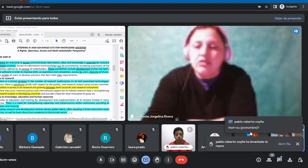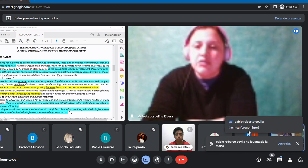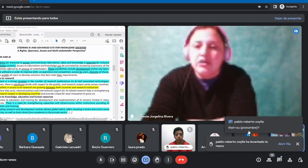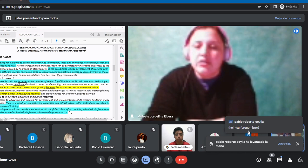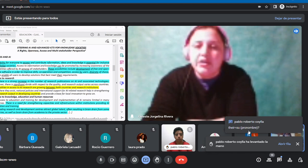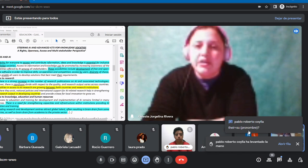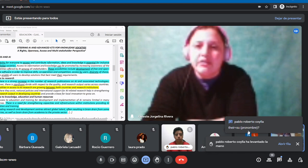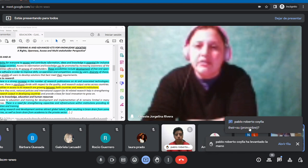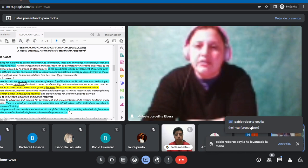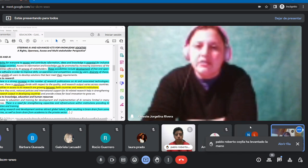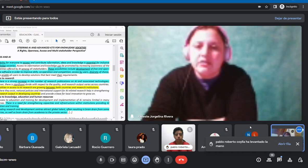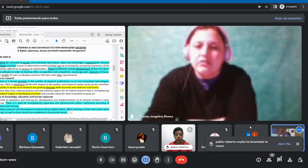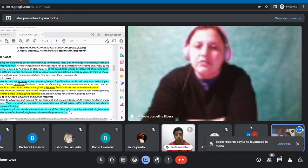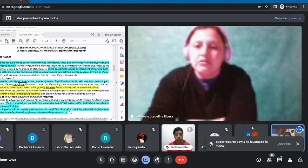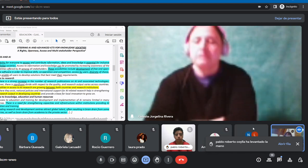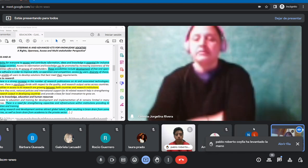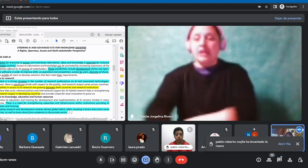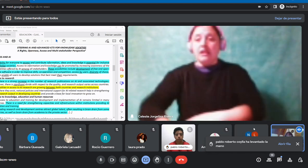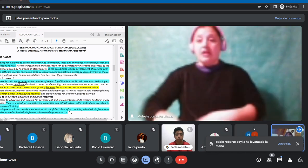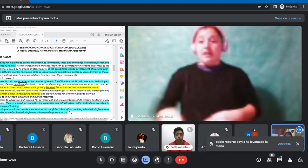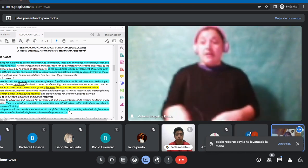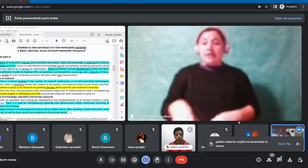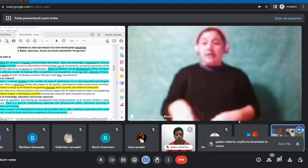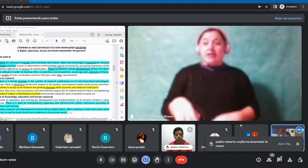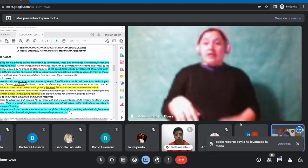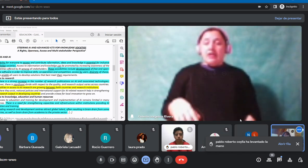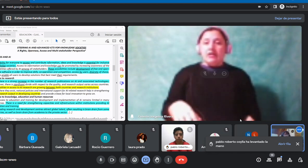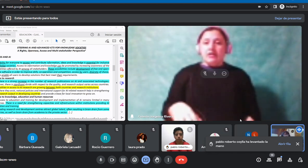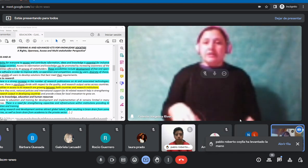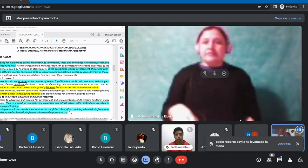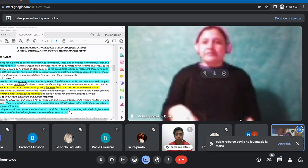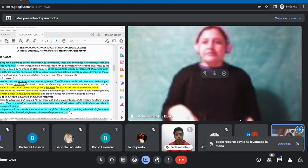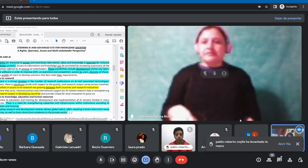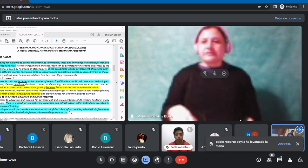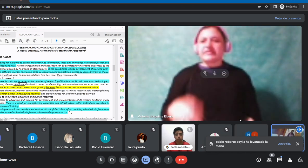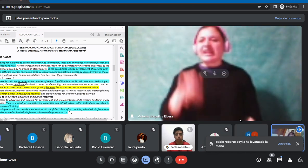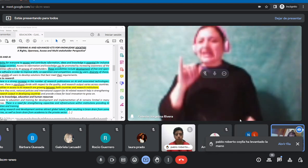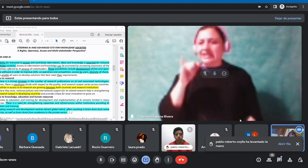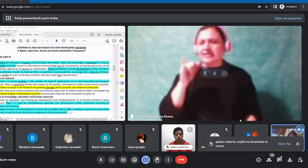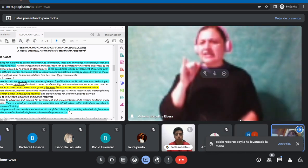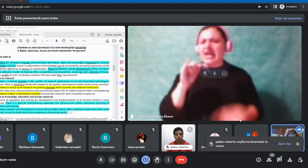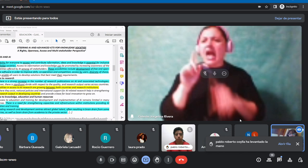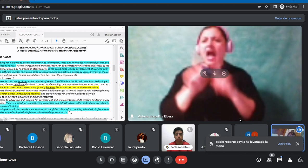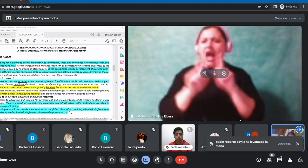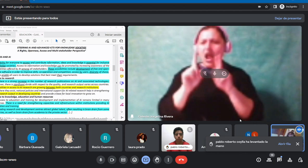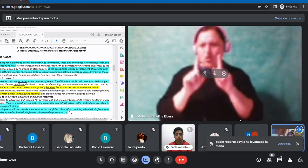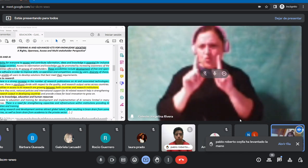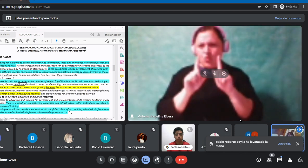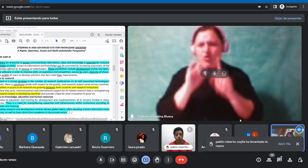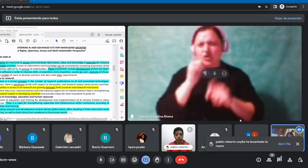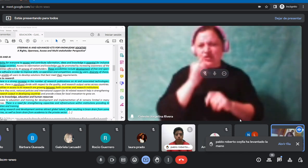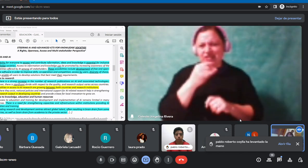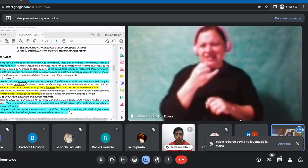Su. ¿Es un pronombre? Sí, sí, algunos le dicen pronombre. Más allá de